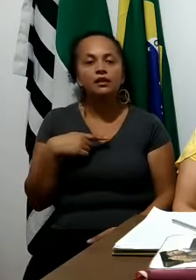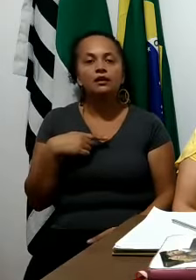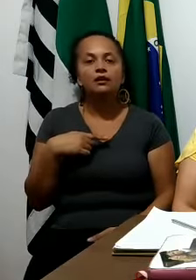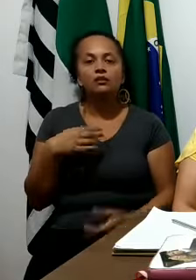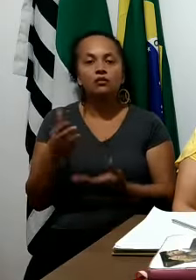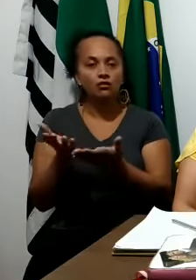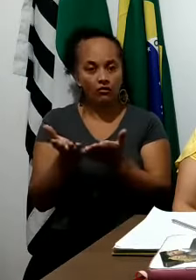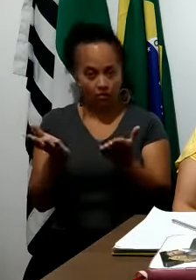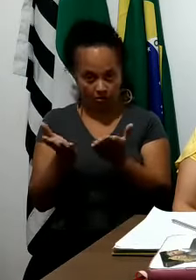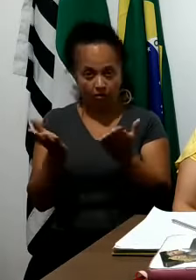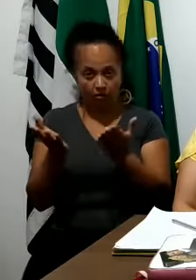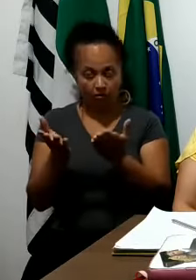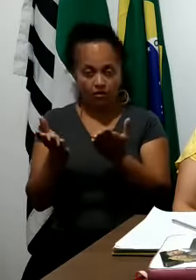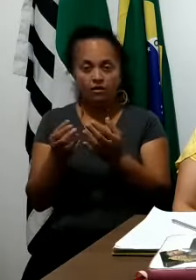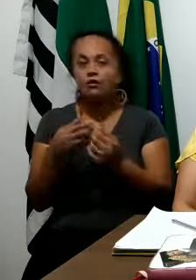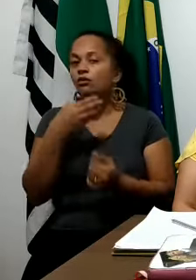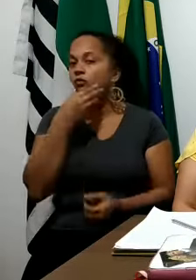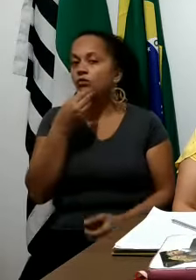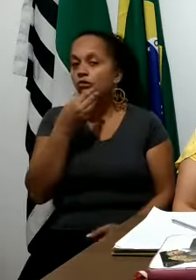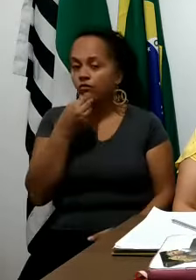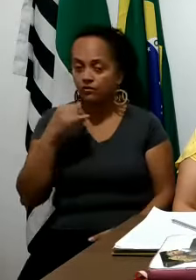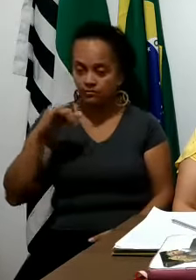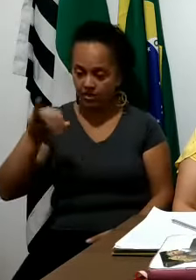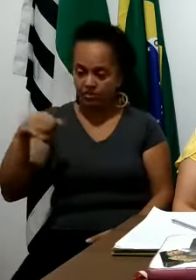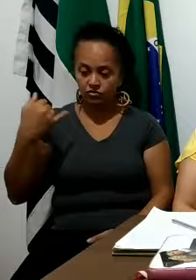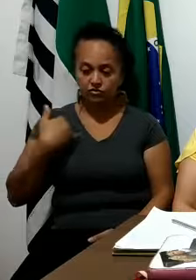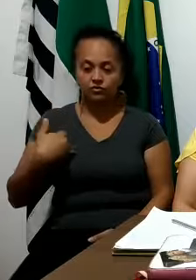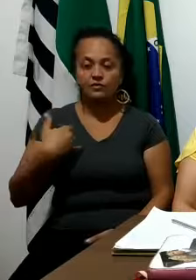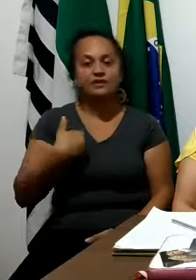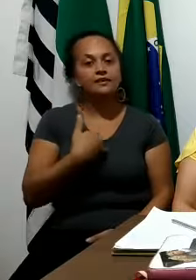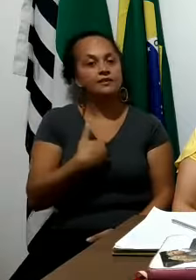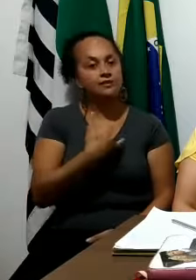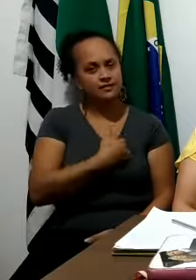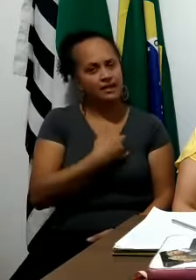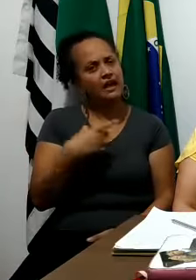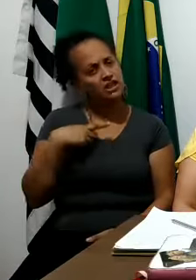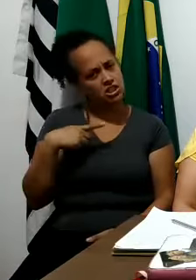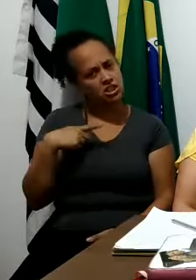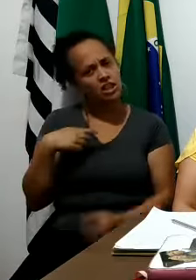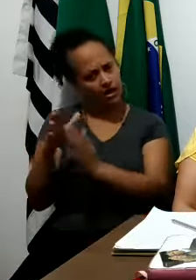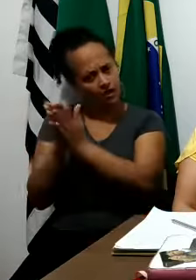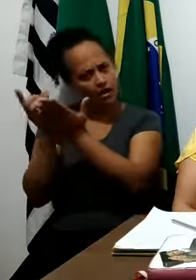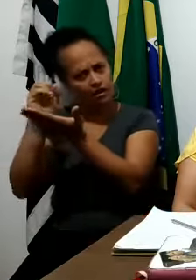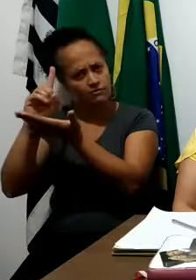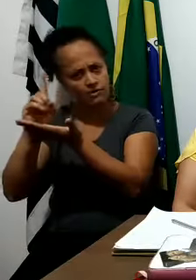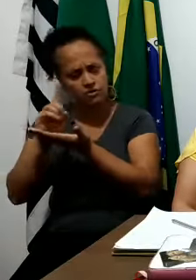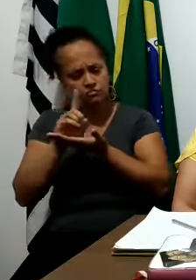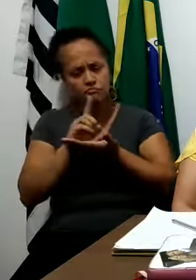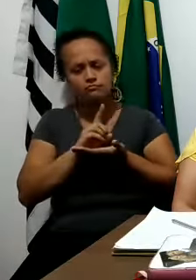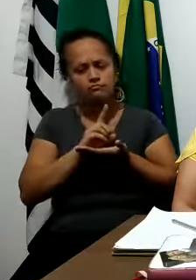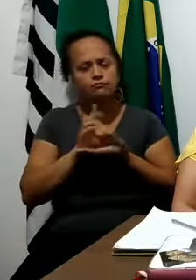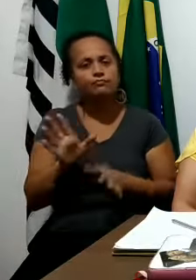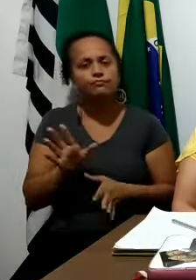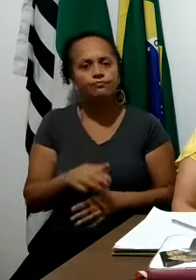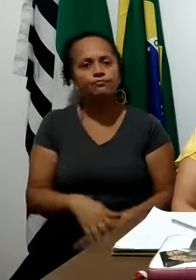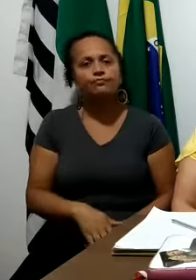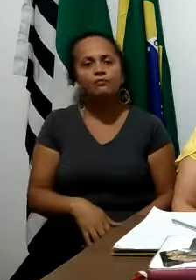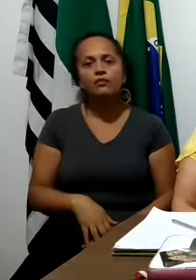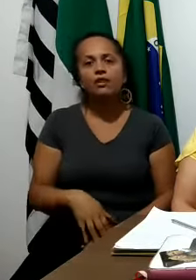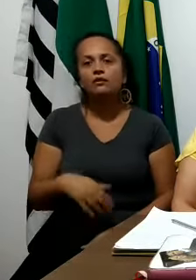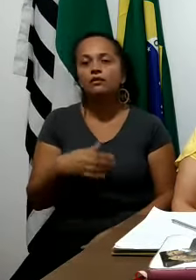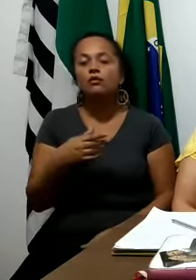cisterna, a partir do momento que ele foi vendido, que ele foi para a casa de Potifar, tudo aquilo quando José fazia, ele